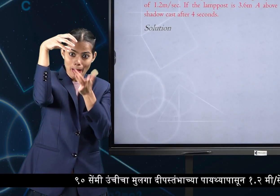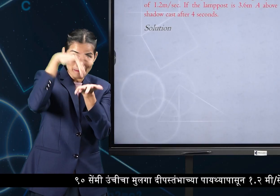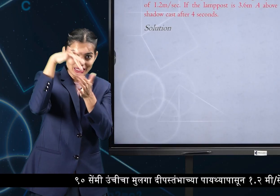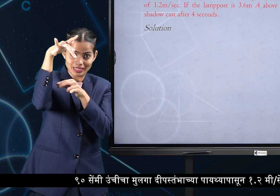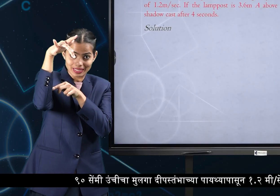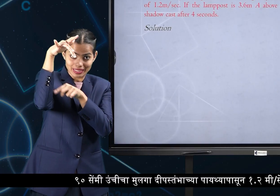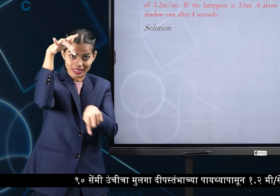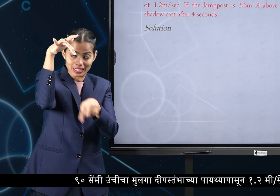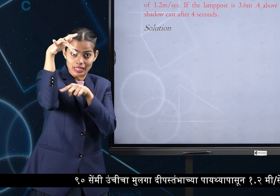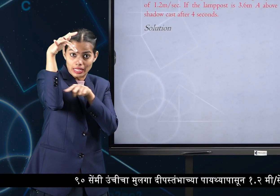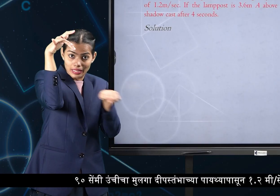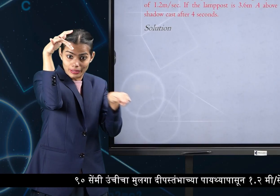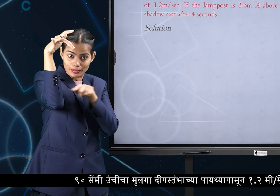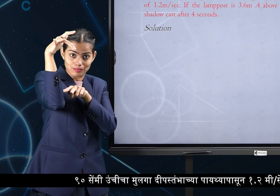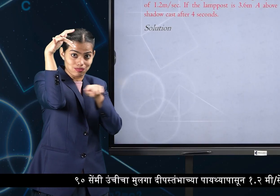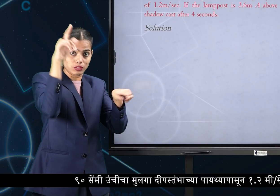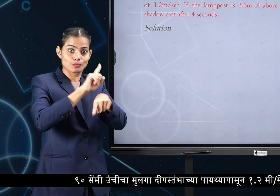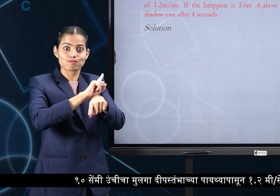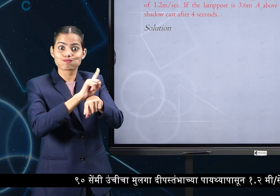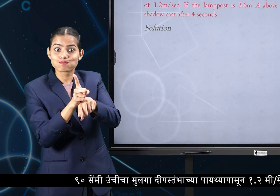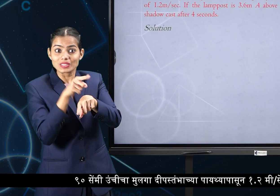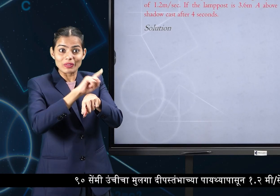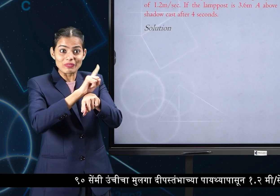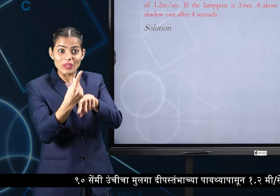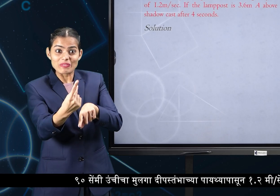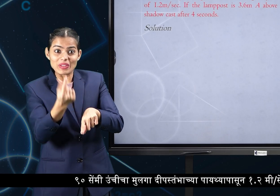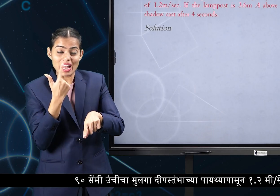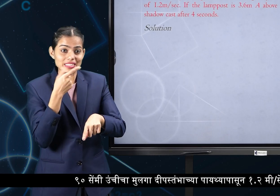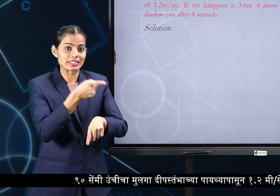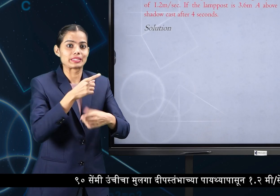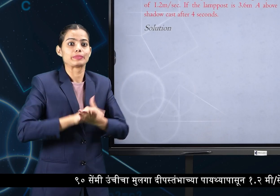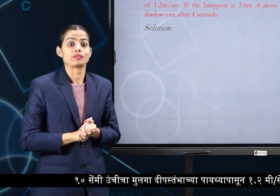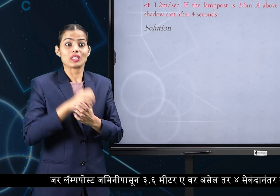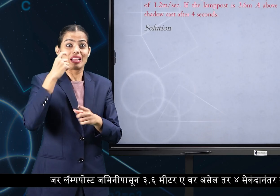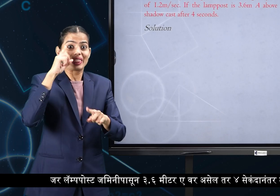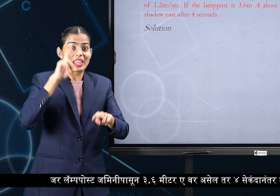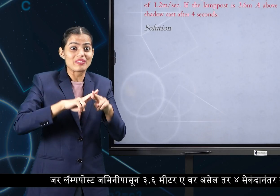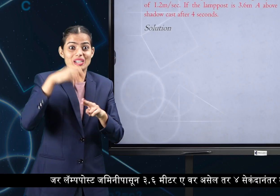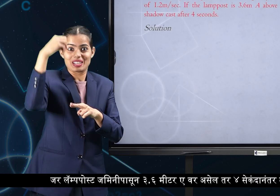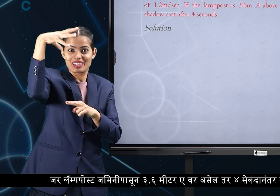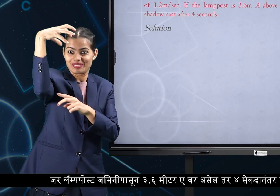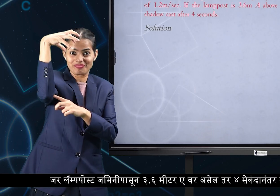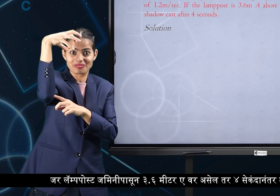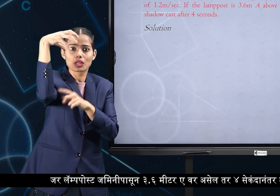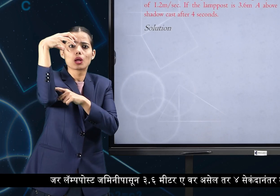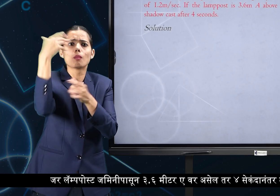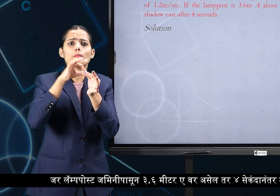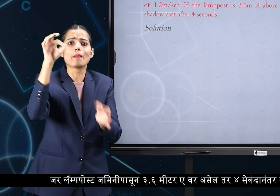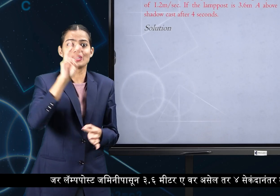सेकंड वेगाने चालत आहे. जर लॅम्पपोस्ट